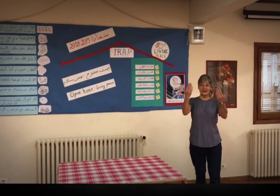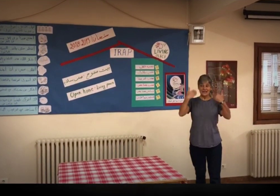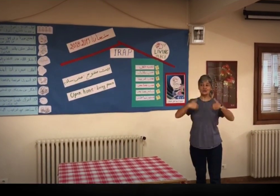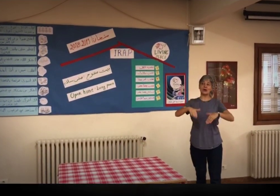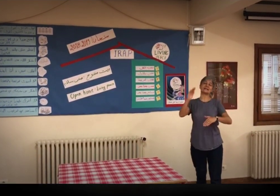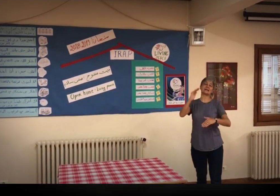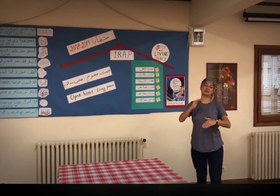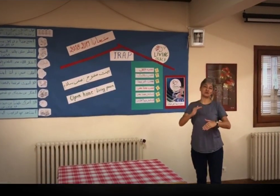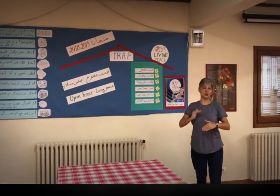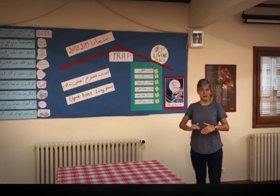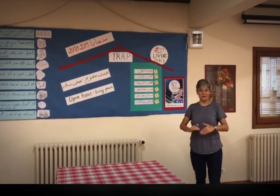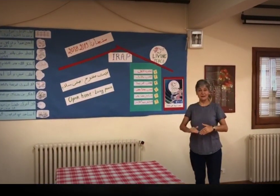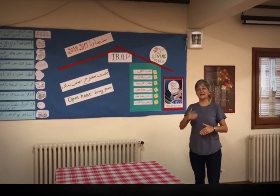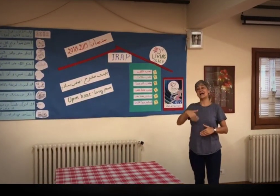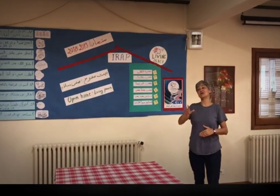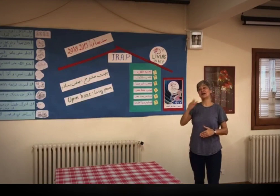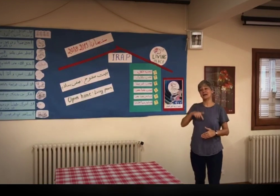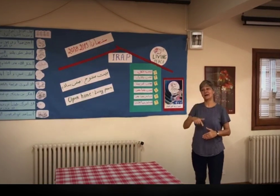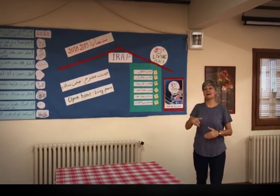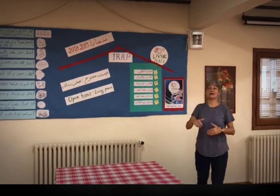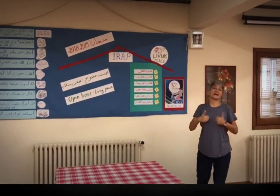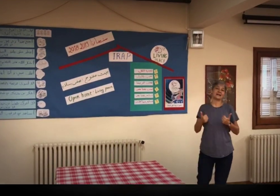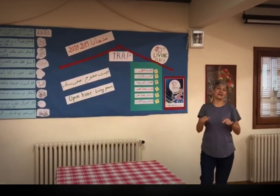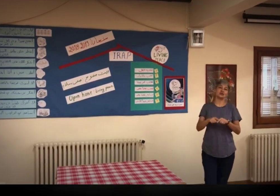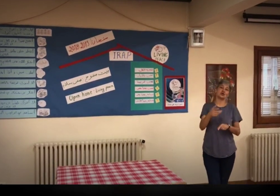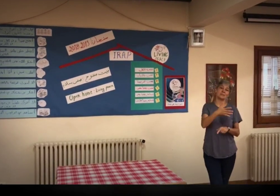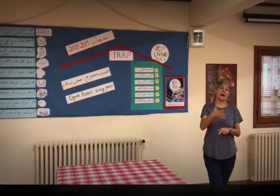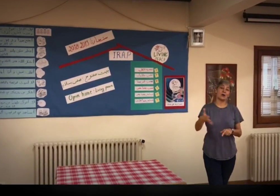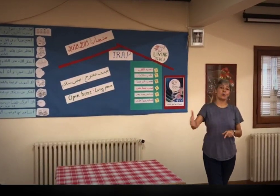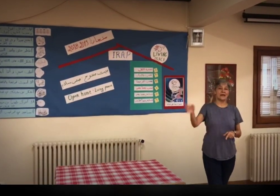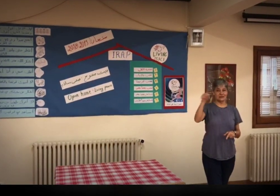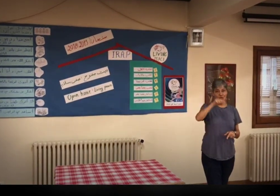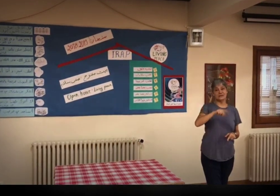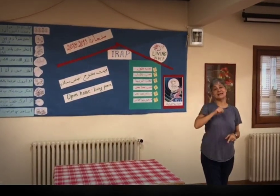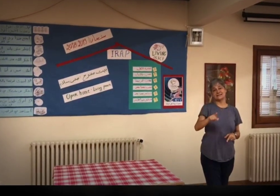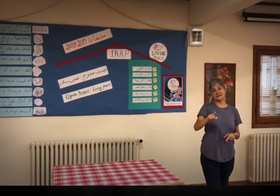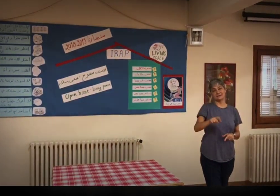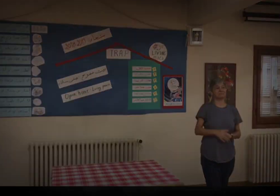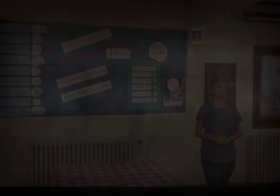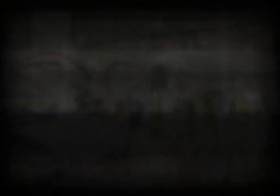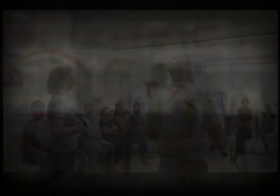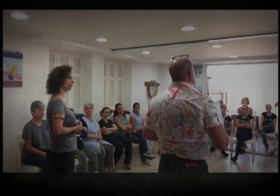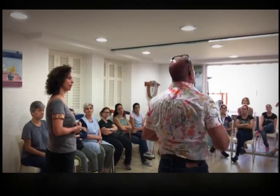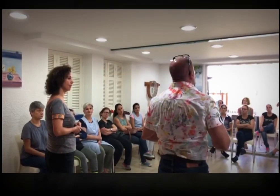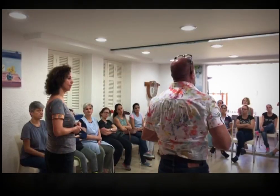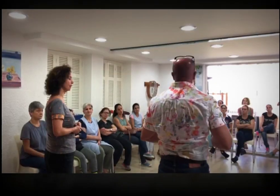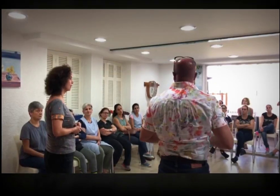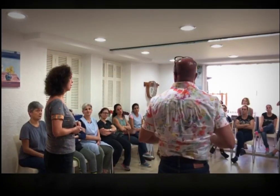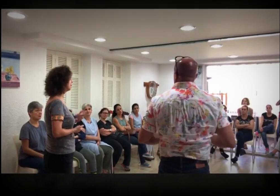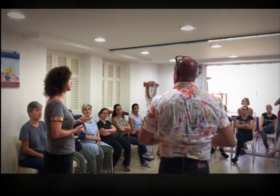لهم إنه بلشتوا هذا المشروع معنا لأنه نحن رح نعيشه مع أولادكم هالسنة.